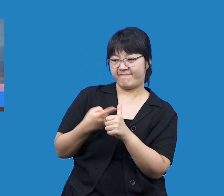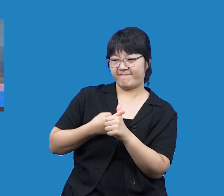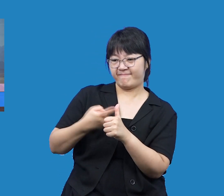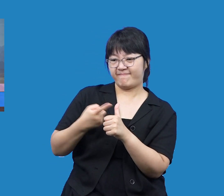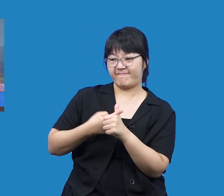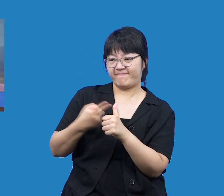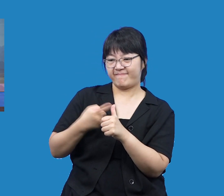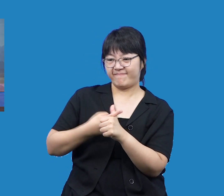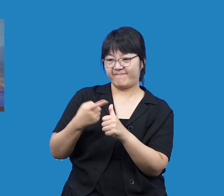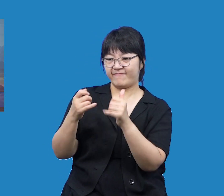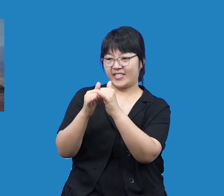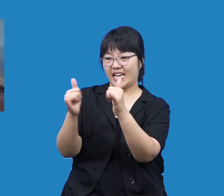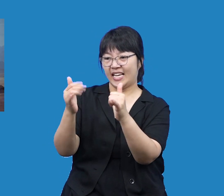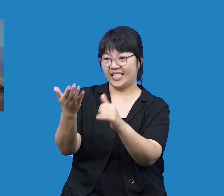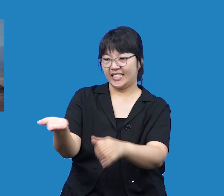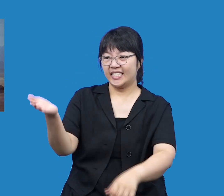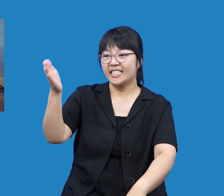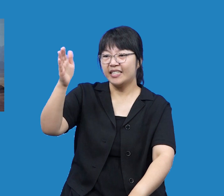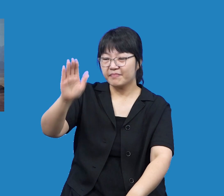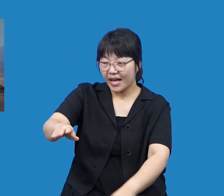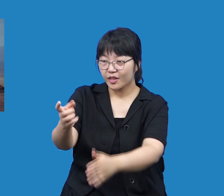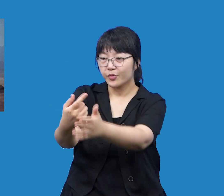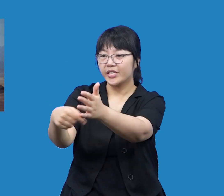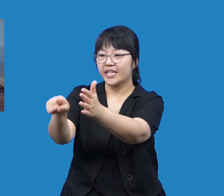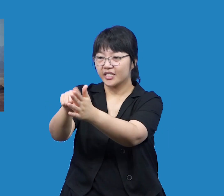위한 중보자가 됩니다. 중보자가 됩니다.